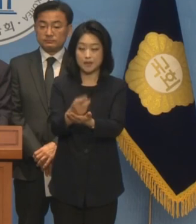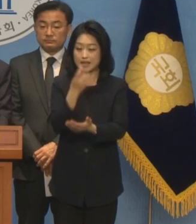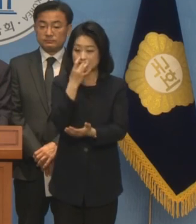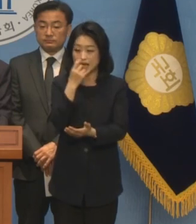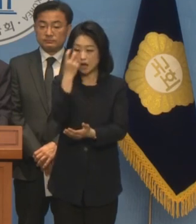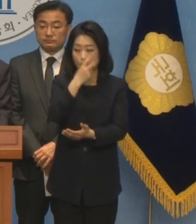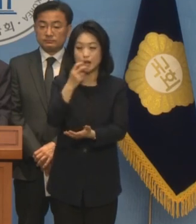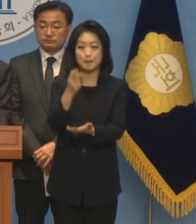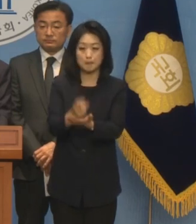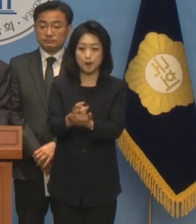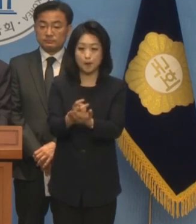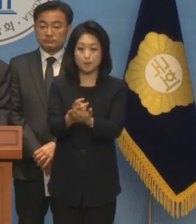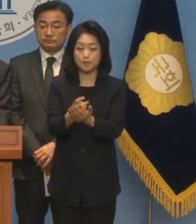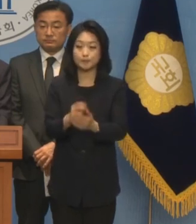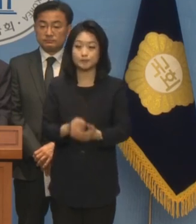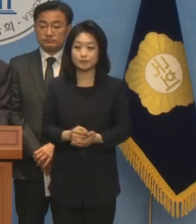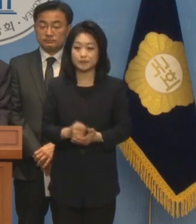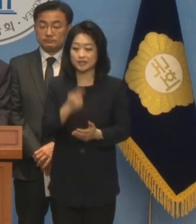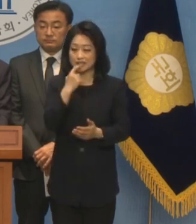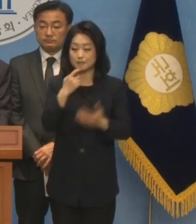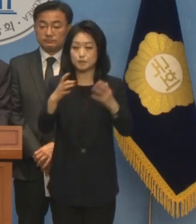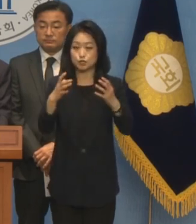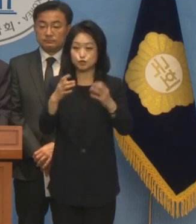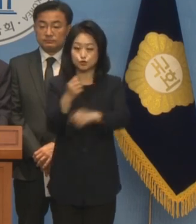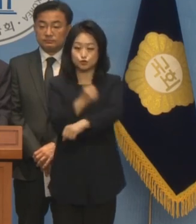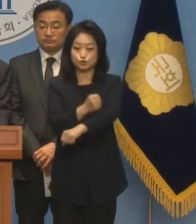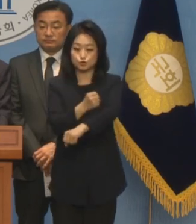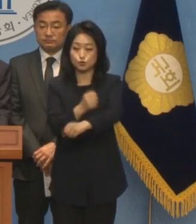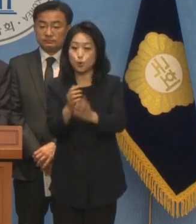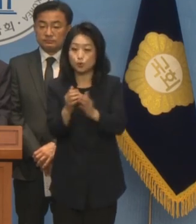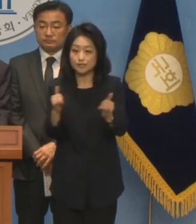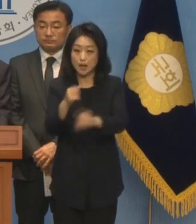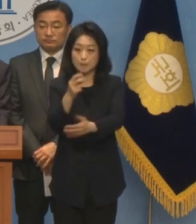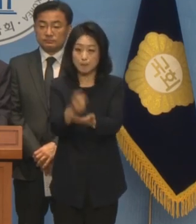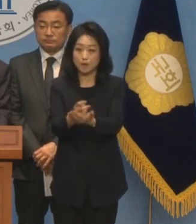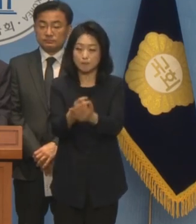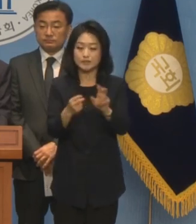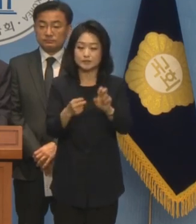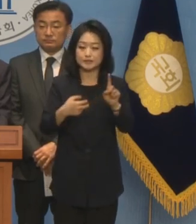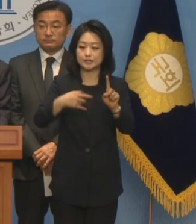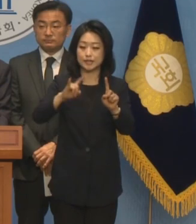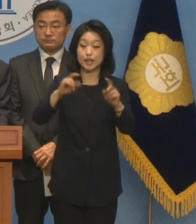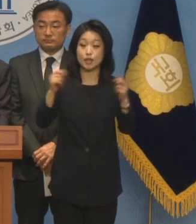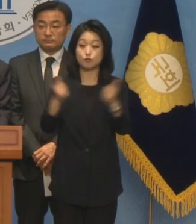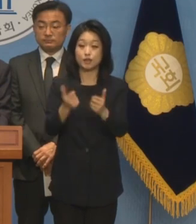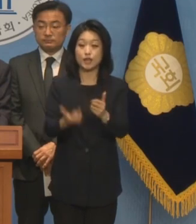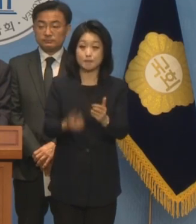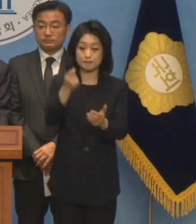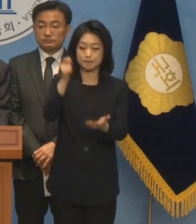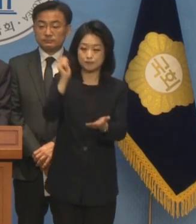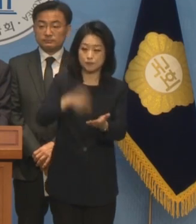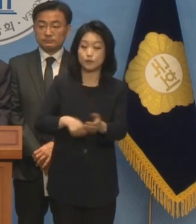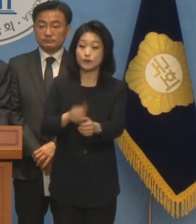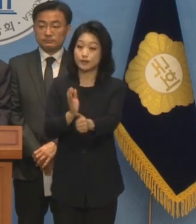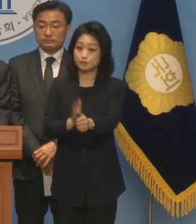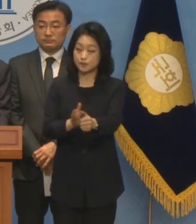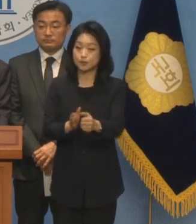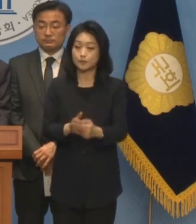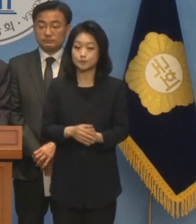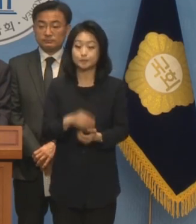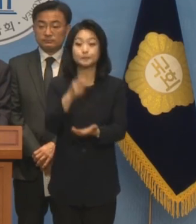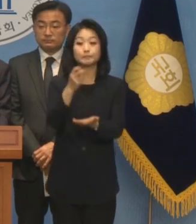관리법 민주 유공자법 등 주요 법안에 대해 21대 국회에서 꼭 마무리 지어 주십시오이